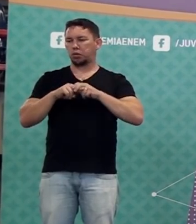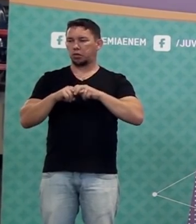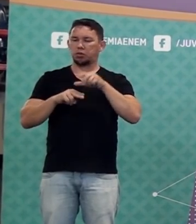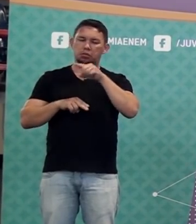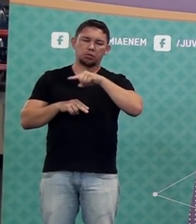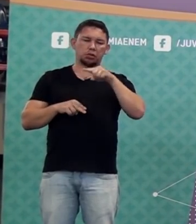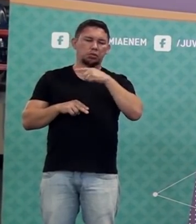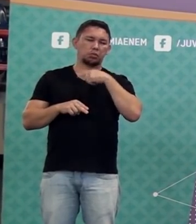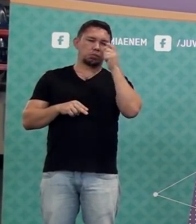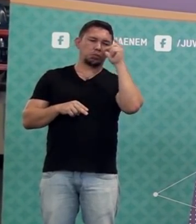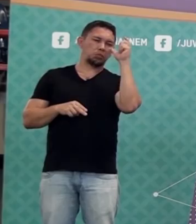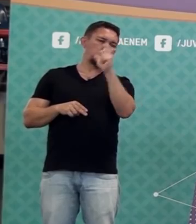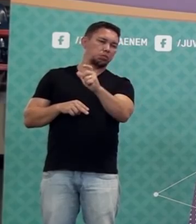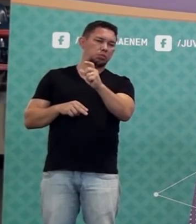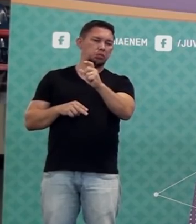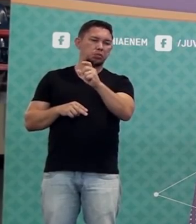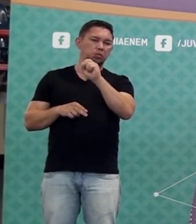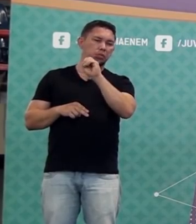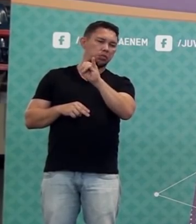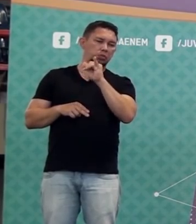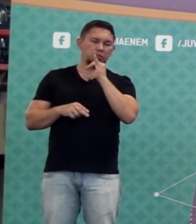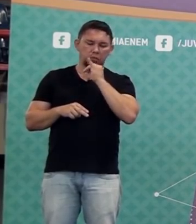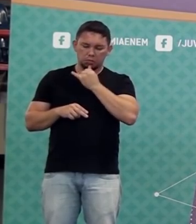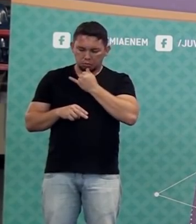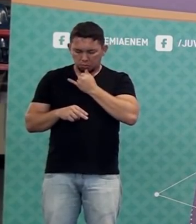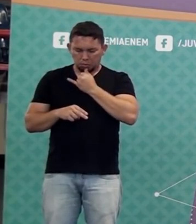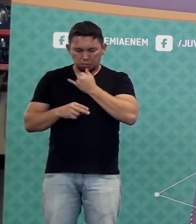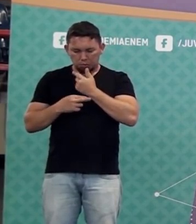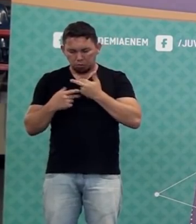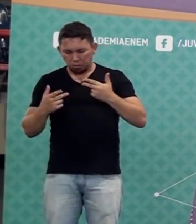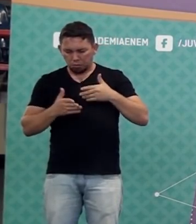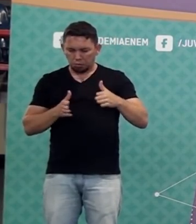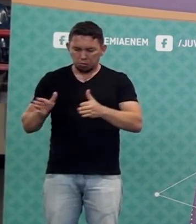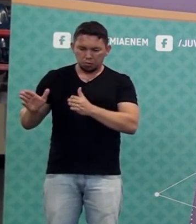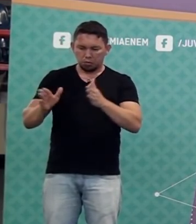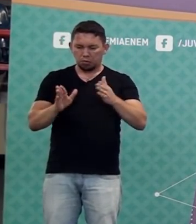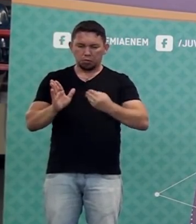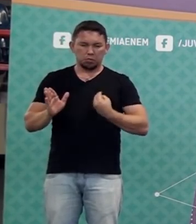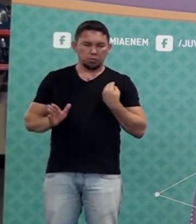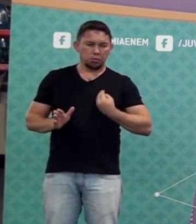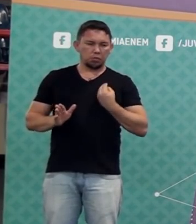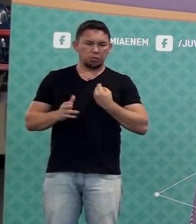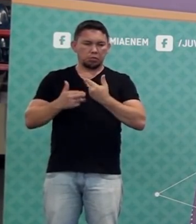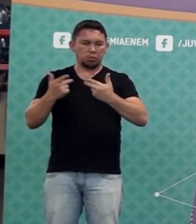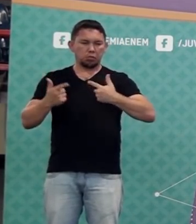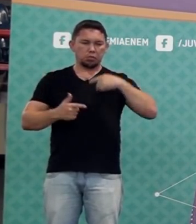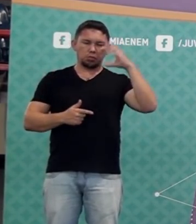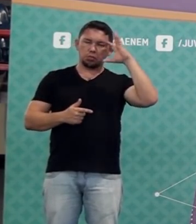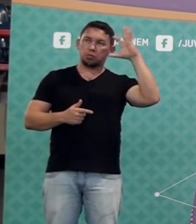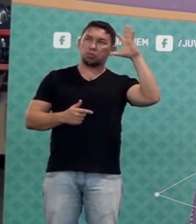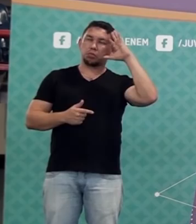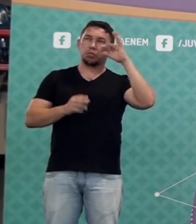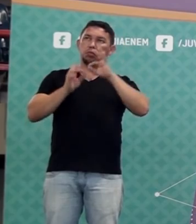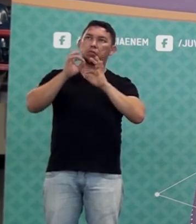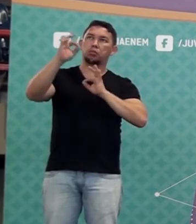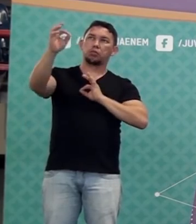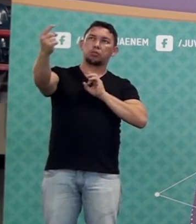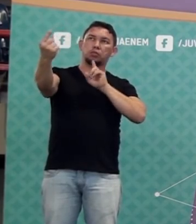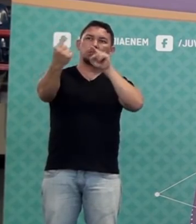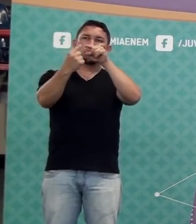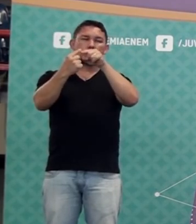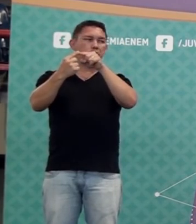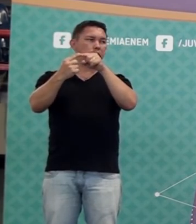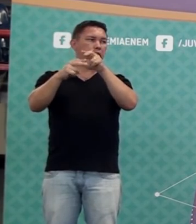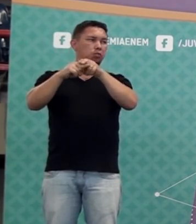não querê-las, que tristes os caminhos não fora a presença distante das estrelas. Apenas uma referência do quão